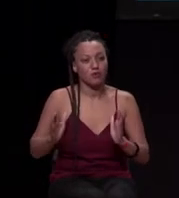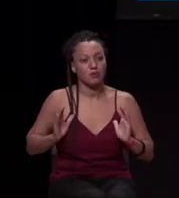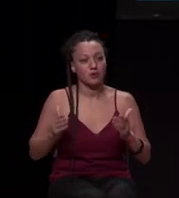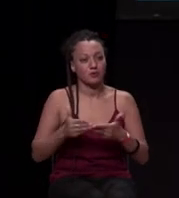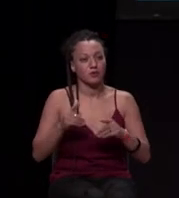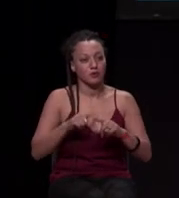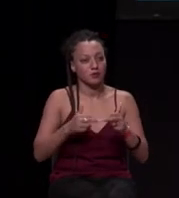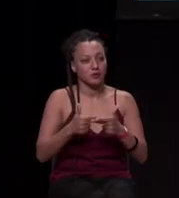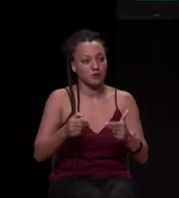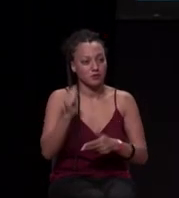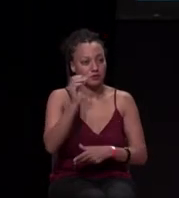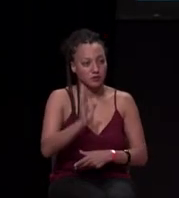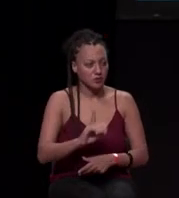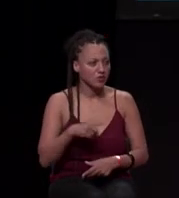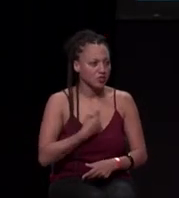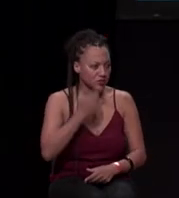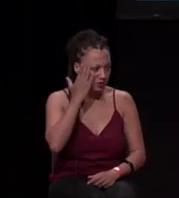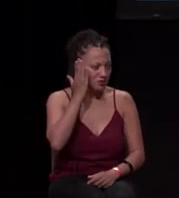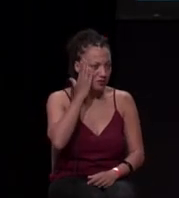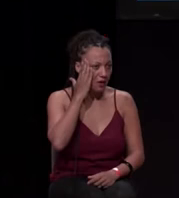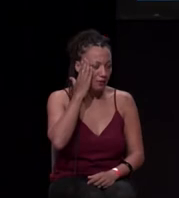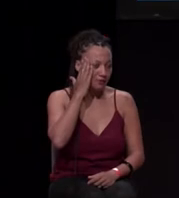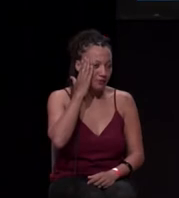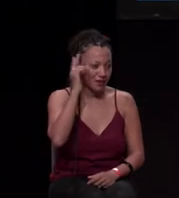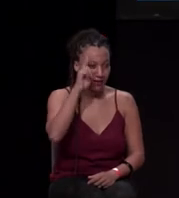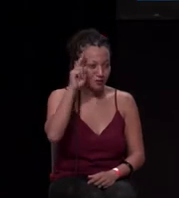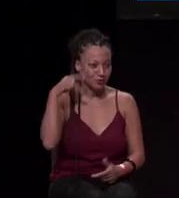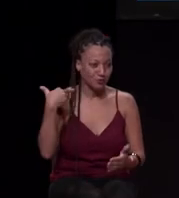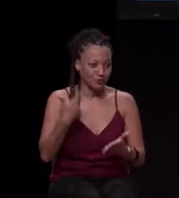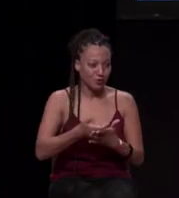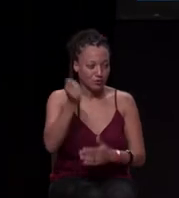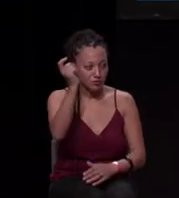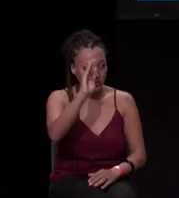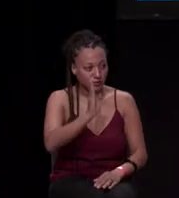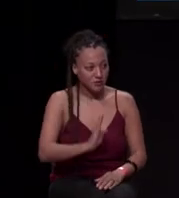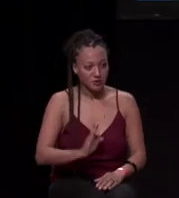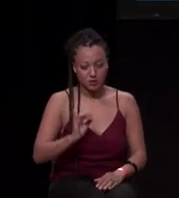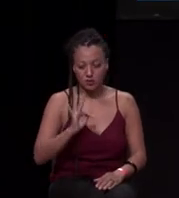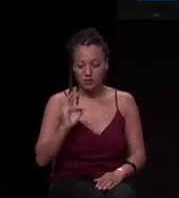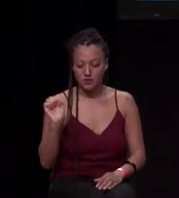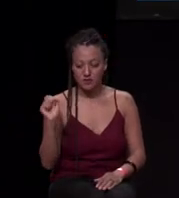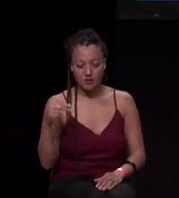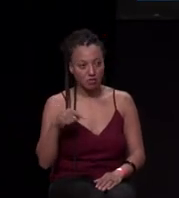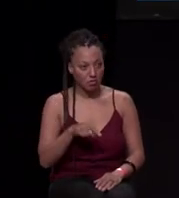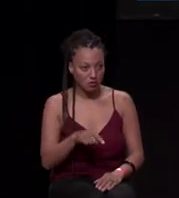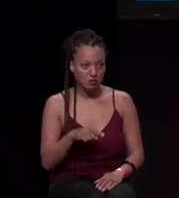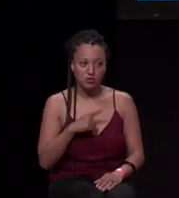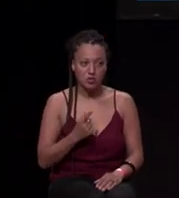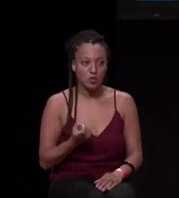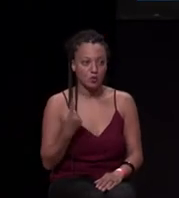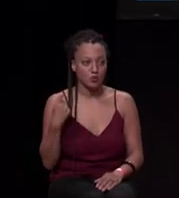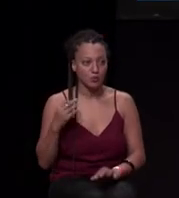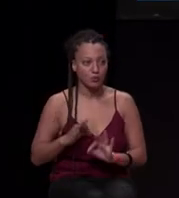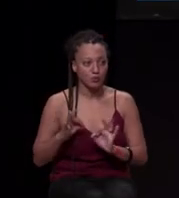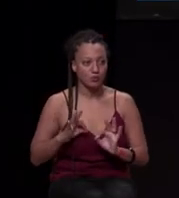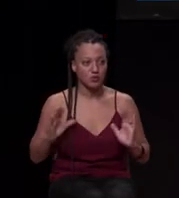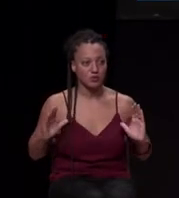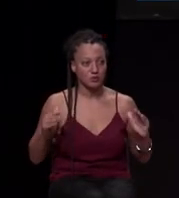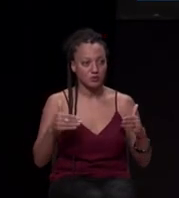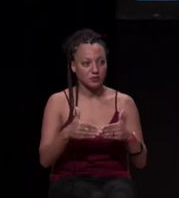do brasil ea gente sabe que o estado brasileiro historicamente o fanta e aí só tem um processo de patrimonialização de bens materiais